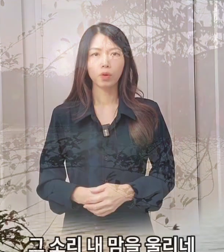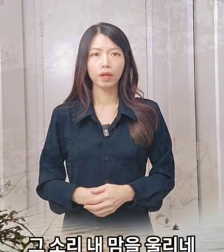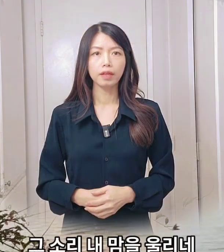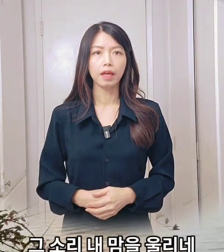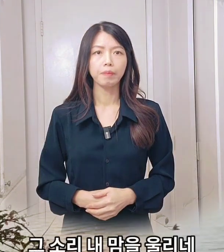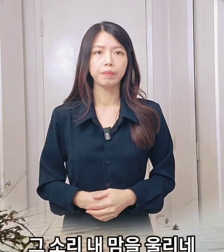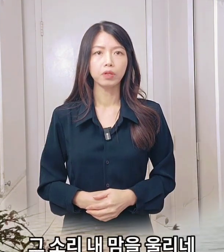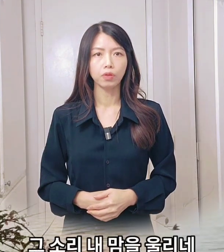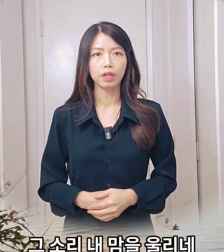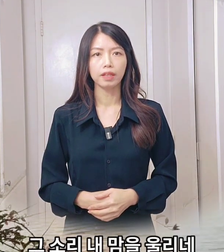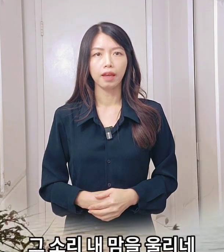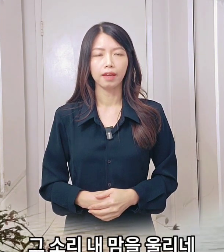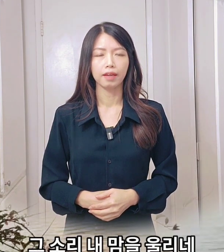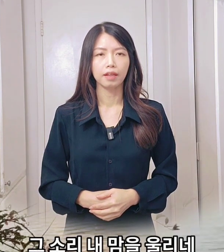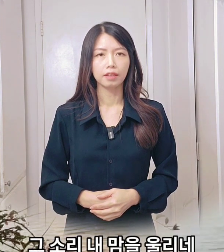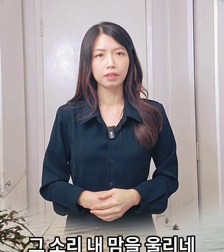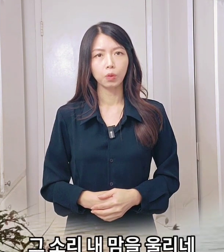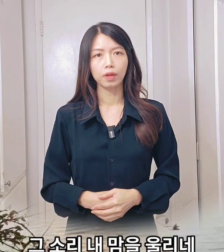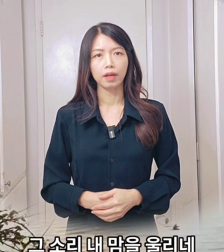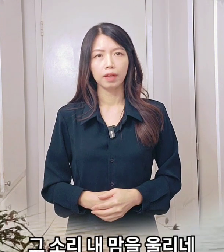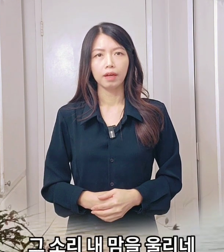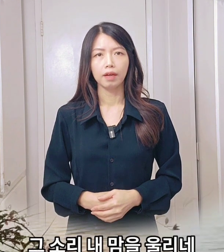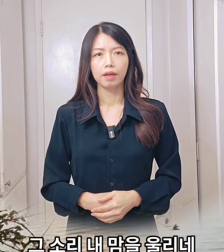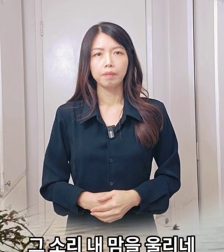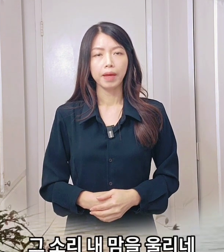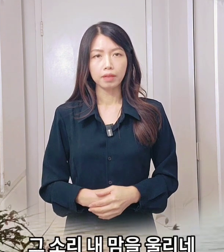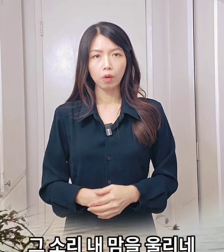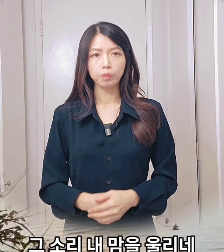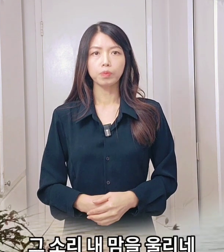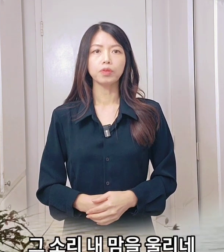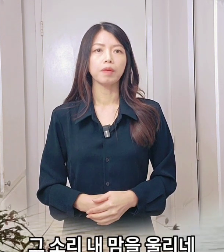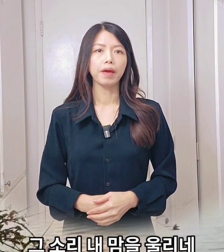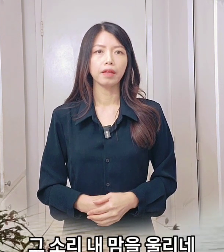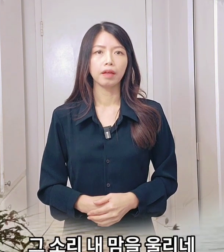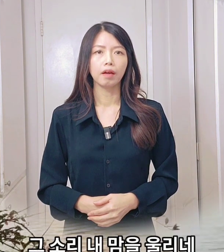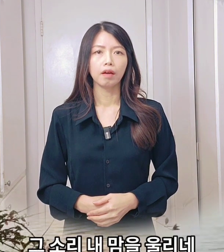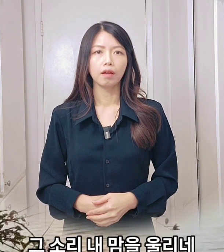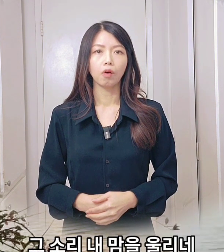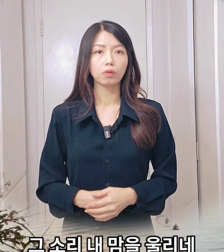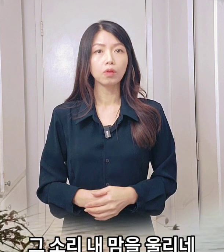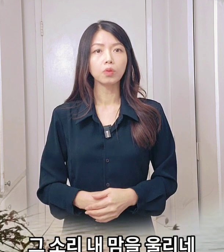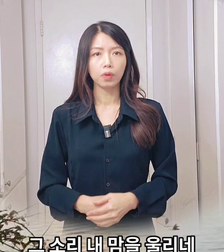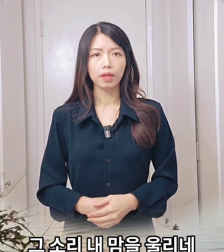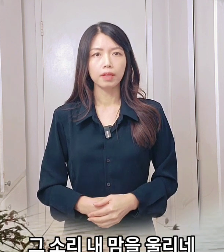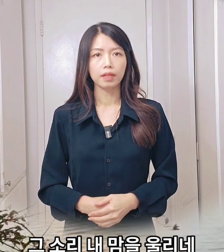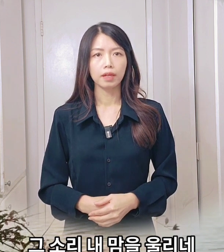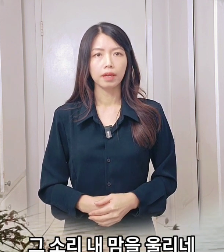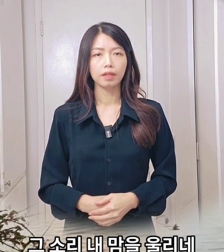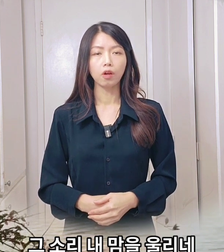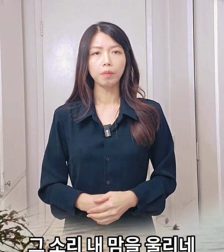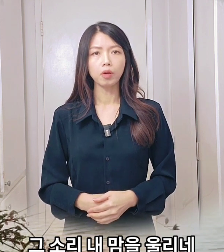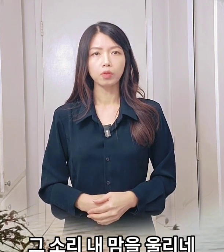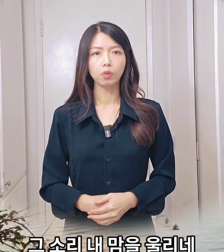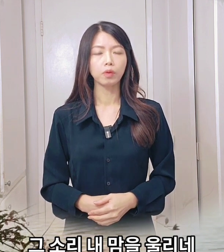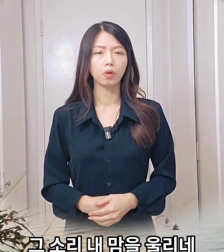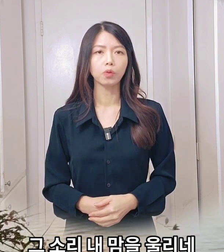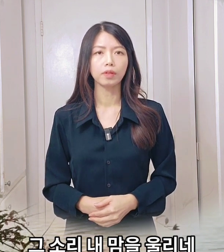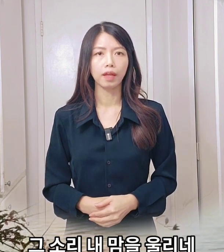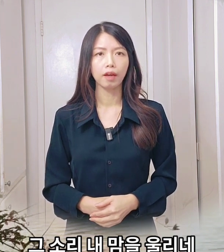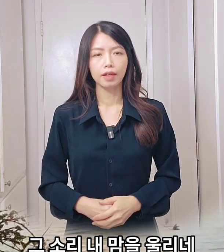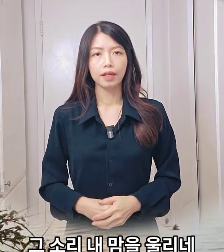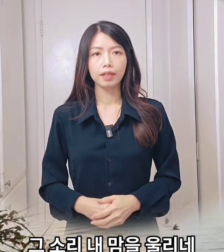그 소리 내 맘을 울리네. 그 소리. 맨 첫 부분에만 어떤 소리인지 설명을